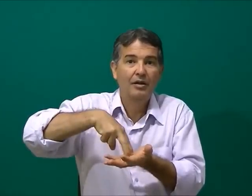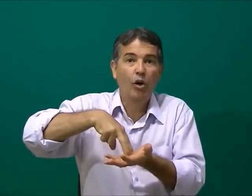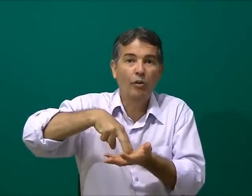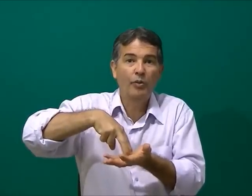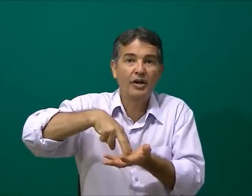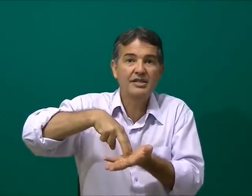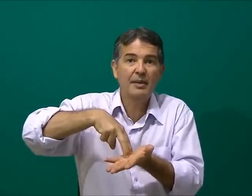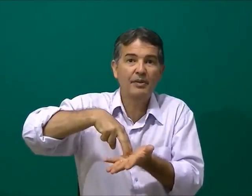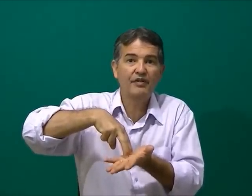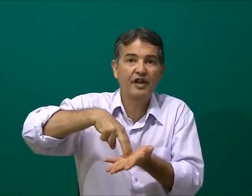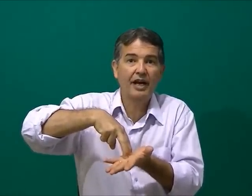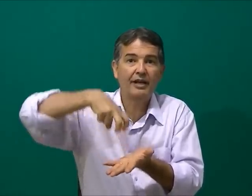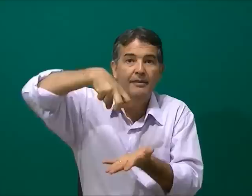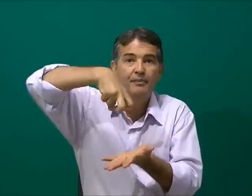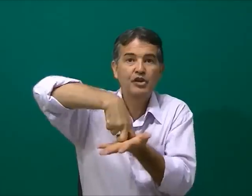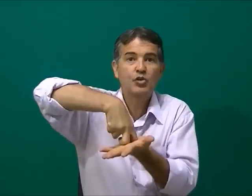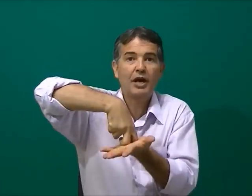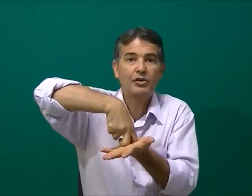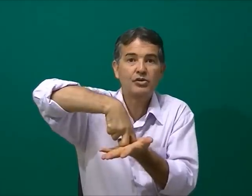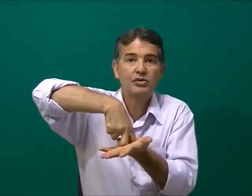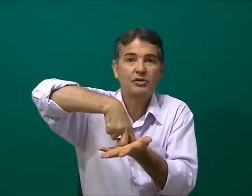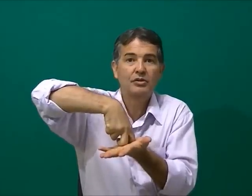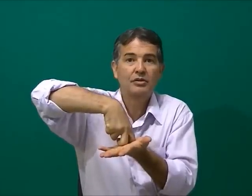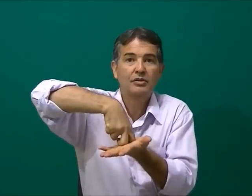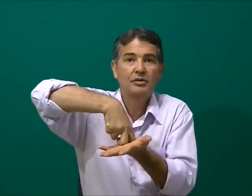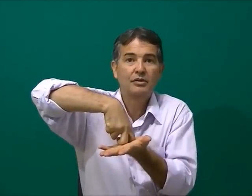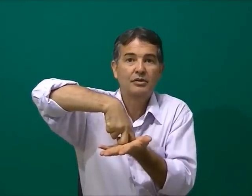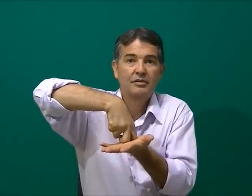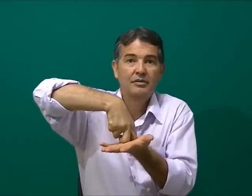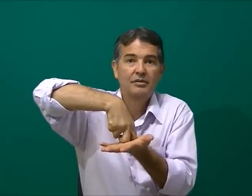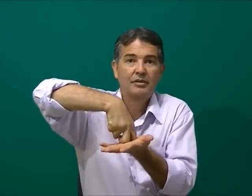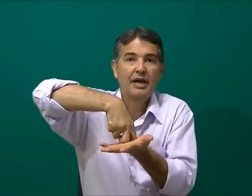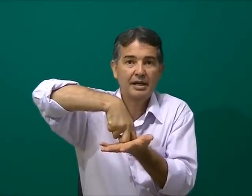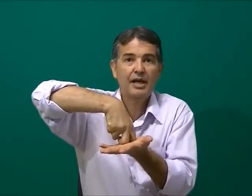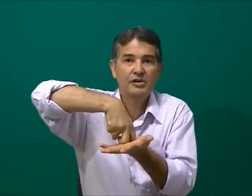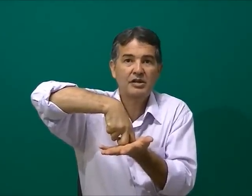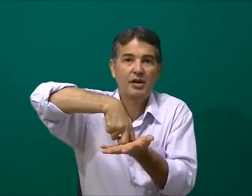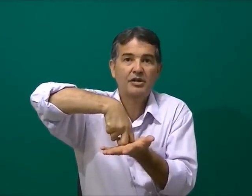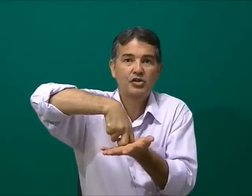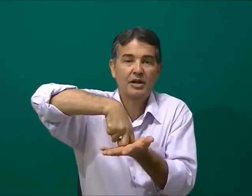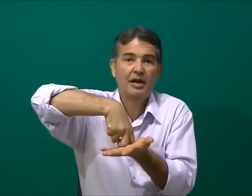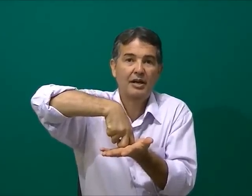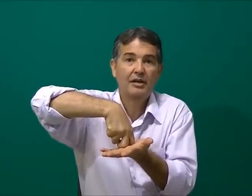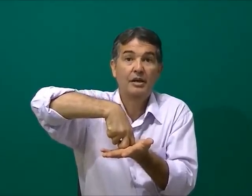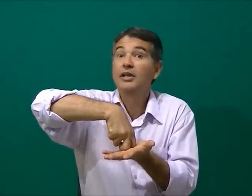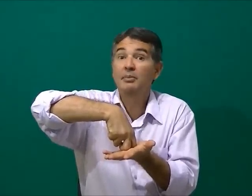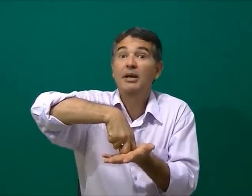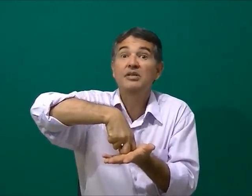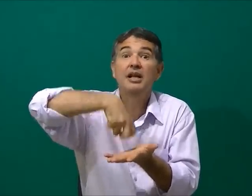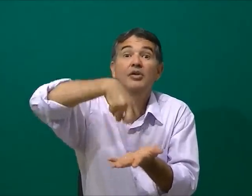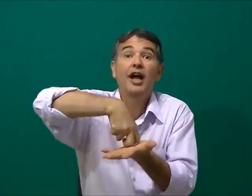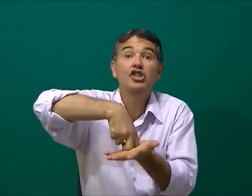Ou, por exemplo, de ficar de joelhos. Aqui é o sinal de ajoelhar. Também é o sinal de